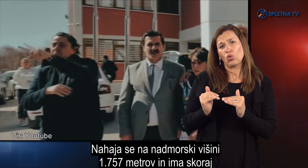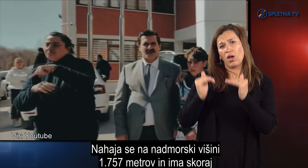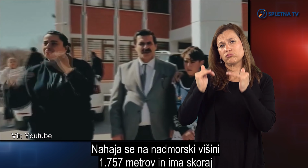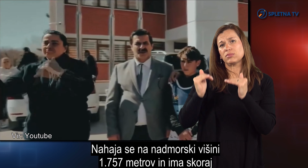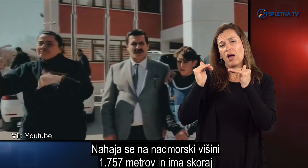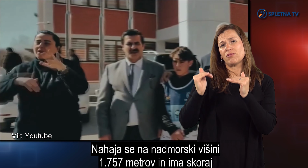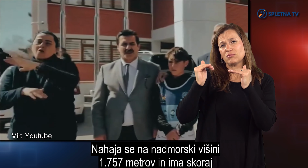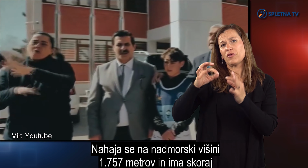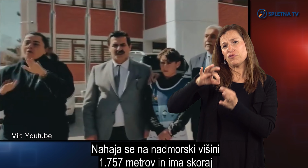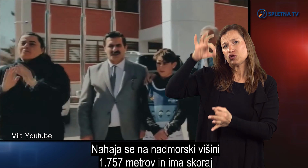Nahaja se na nadmorski višini